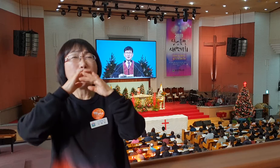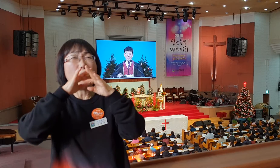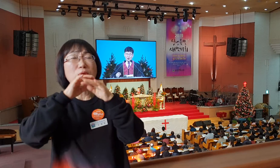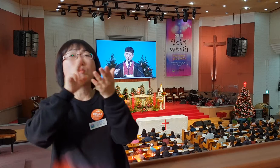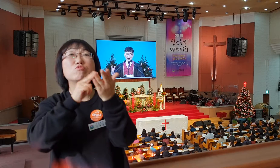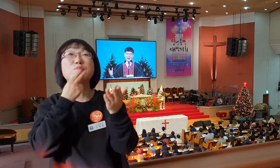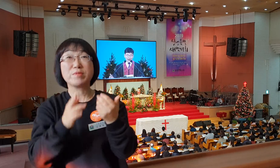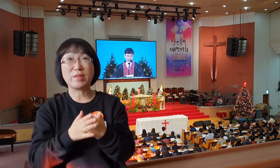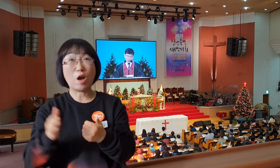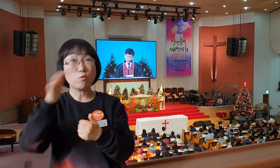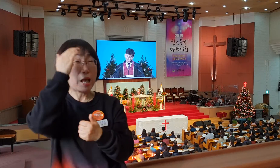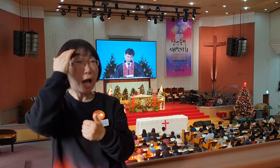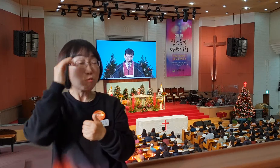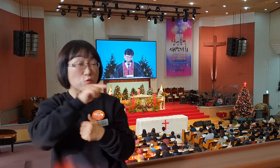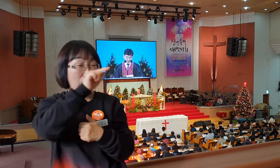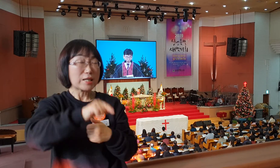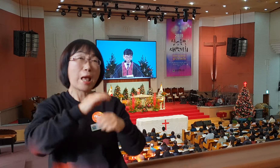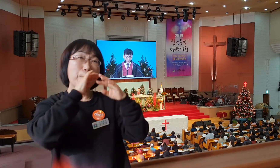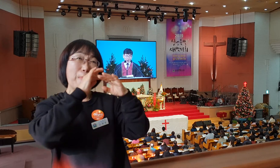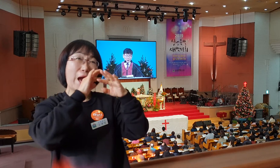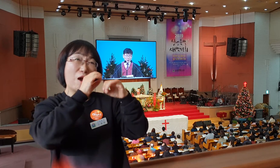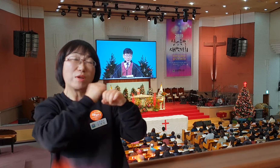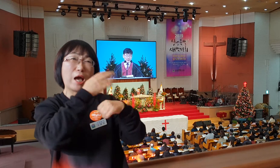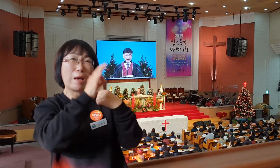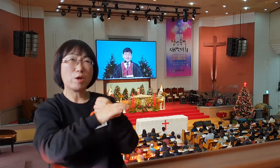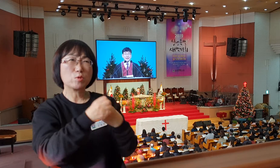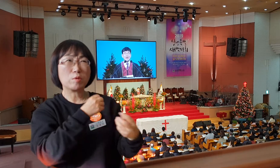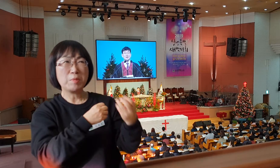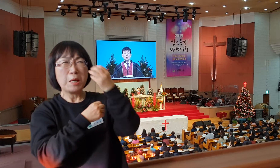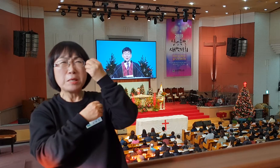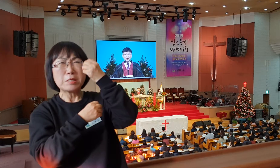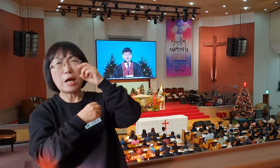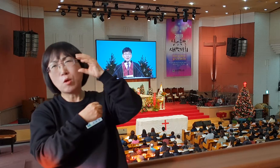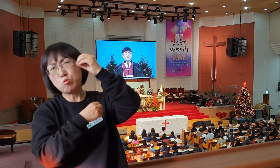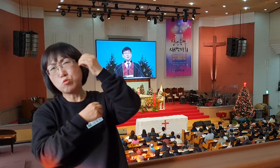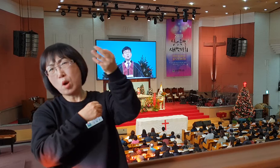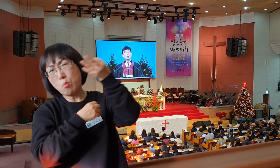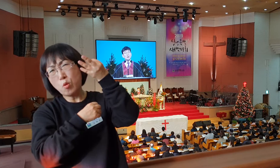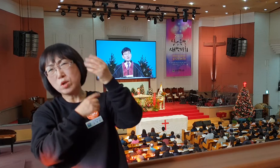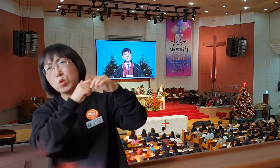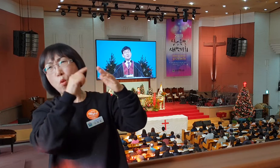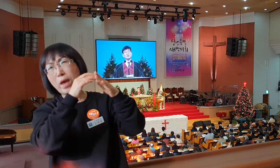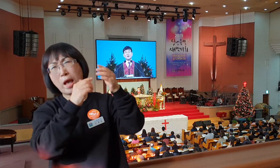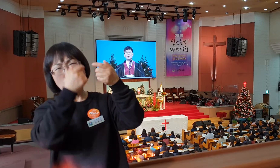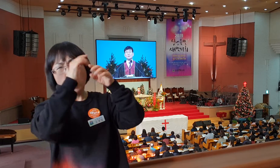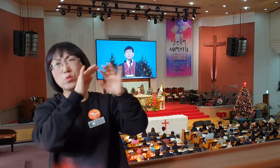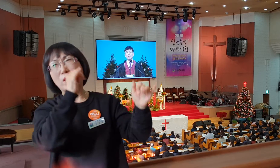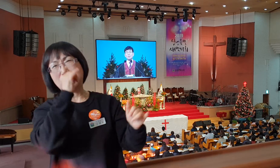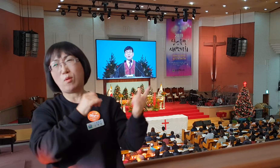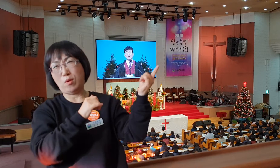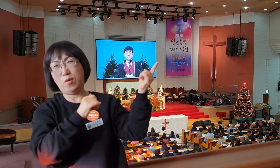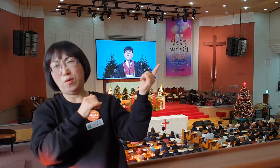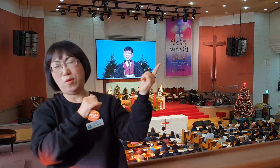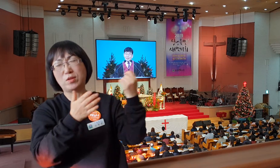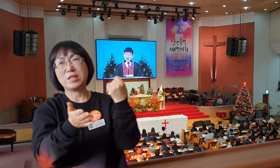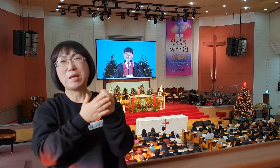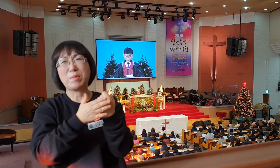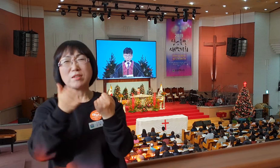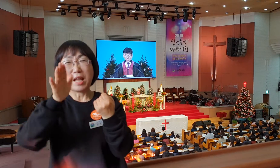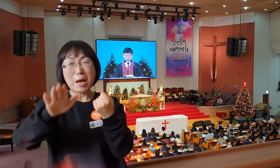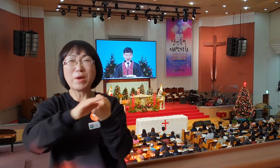우리나라 안에도 방언한다고 그러면 뭔가 조금 이상하게 생각하는 교회들 그리고 교인들이 있어요. 그래도